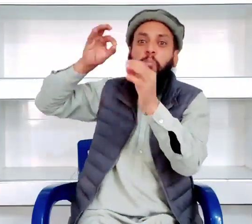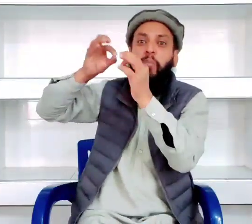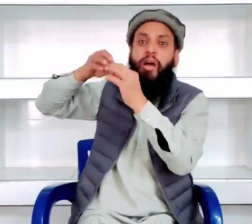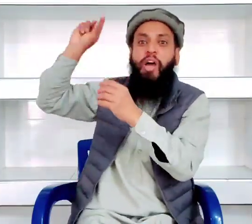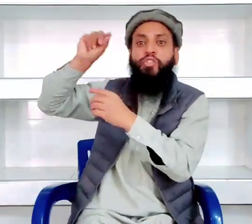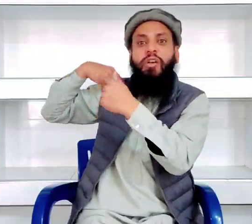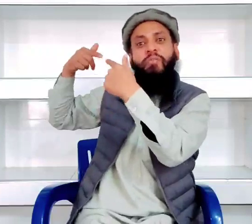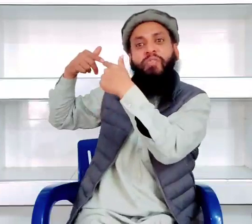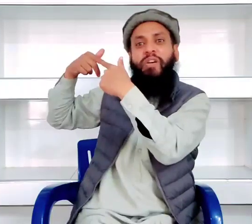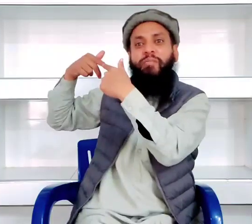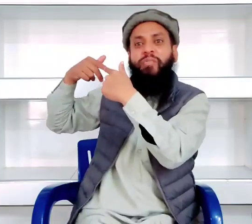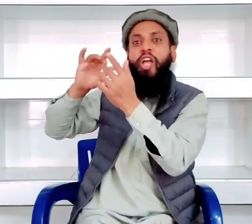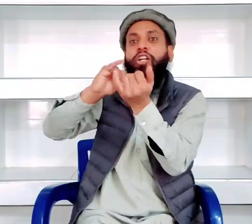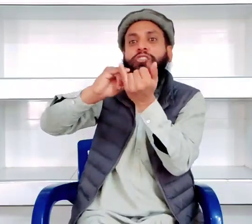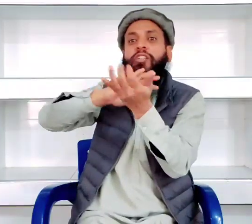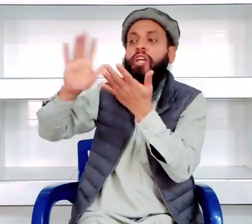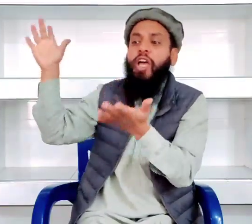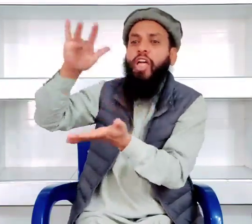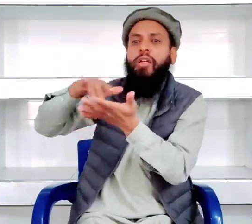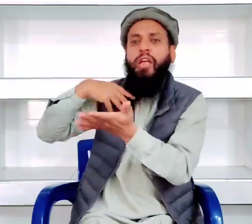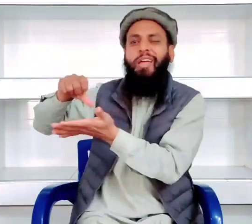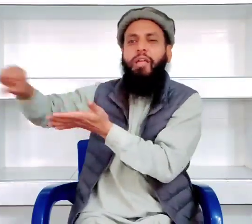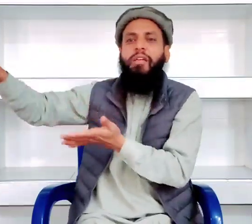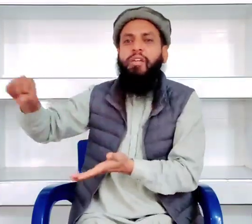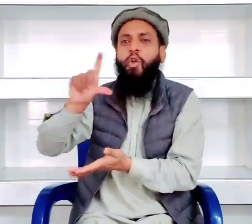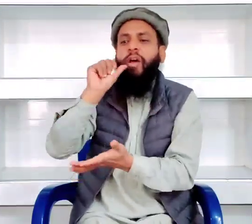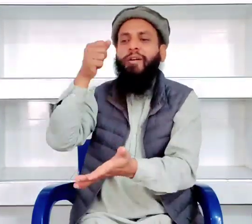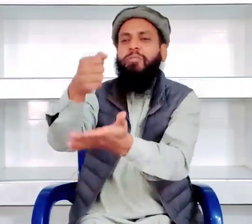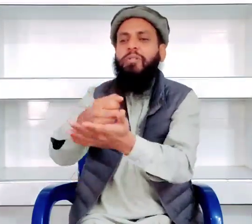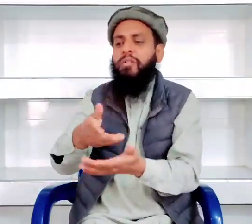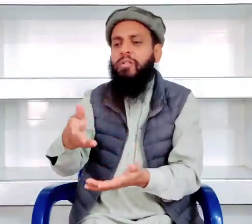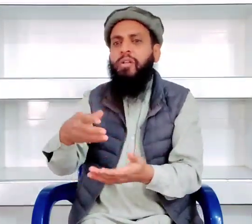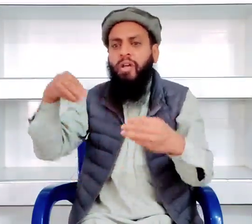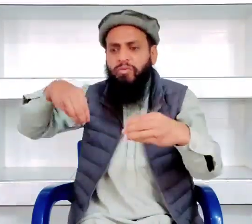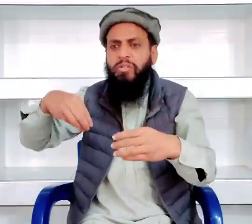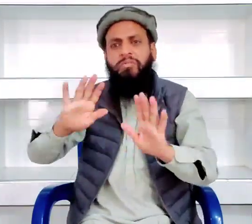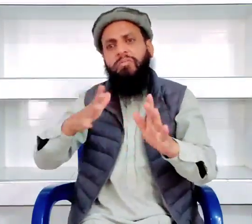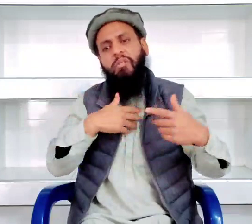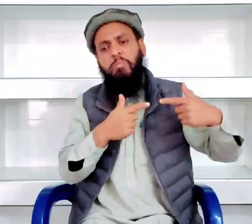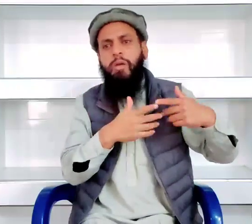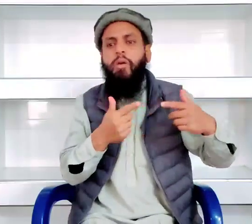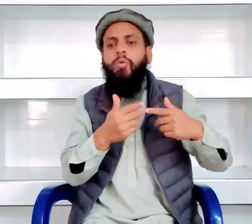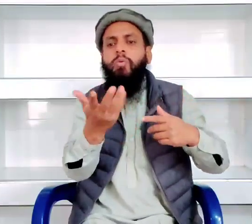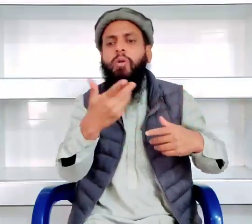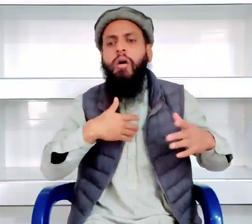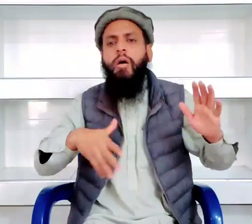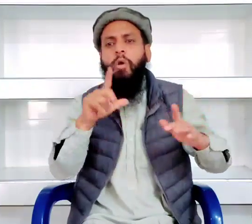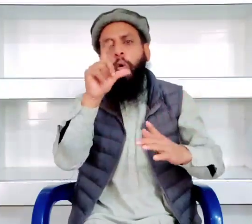ਕੇ ਗਾਜੀ ਜਾ ਕੇ ਲਾਹੌਰ ਅੱਗੇ ਜਾ ਕੇ ਜਨਾ ਮੁਲਤਾਨ ਰੋਡ ਤੇ ਚੜ ਗਿਆ ਤੇ ਨਾਲ ਉੱਥੇ ਜਾ ਕੇ ਸੌਦਾ ਕਰ ਲਿਆ ਉਹਨਾਂ ਦੇ ਨਾਲ ਤਾਂ ਕਿ